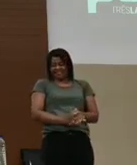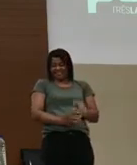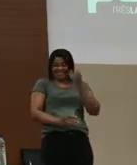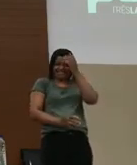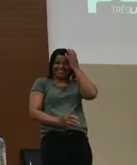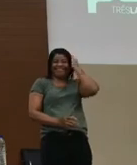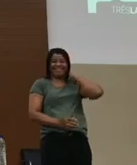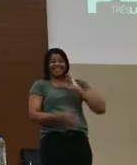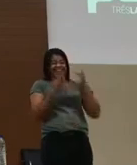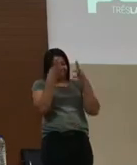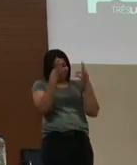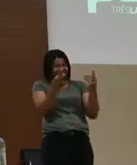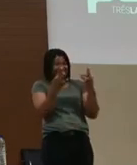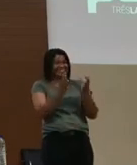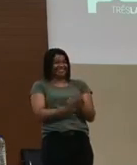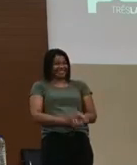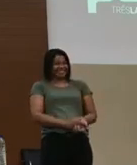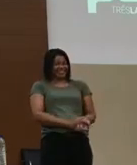Preste bem atenção.